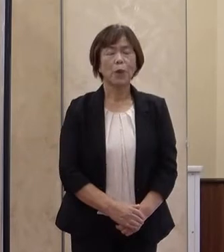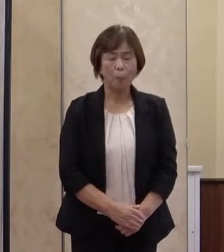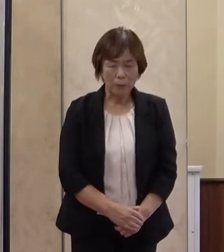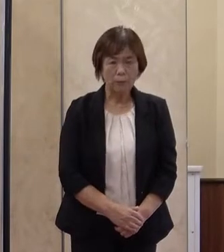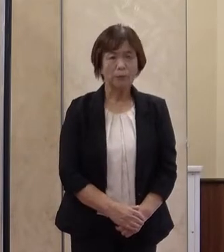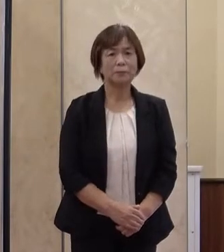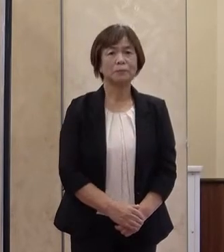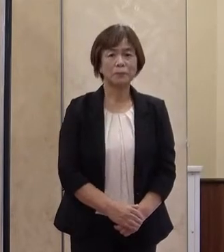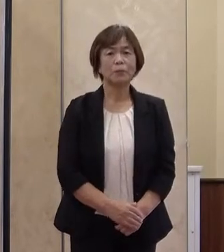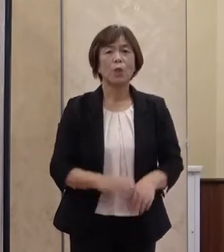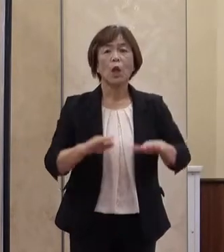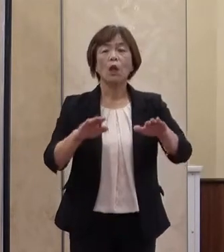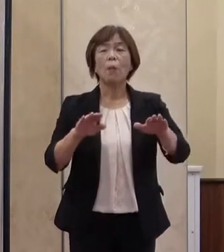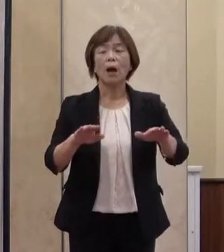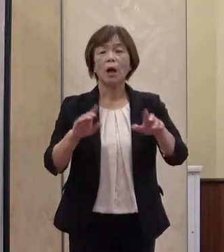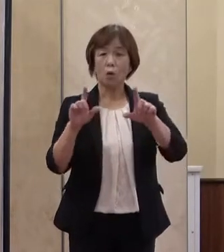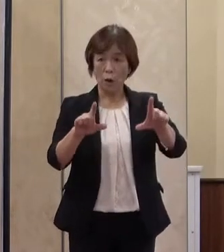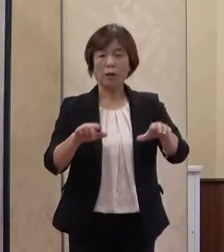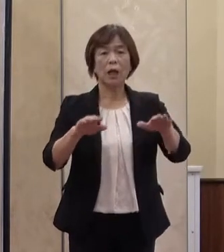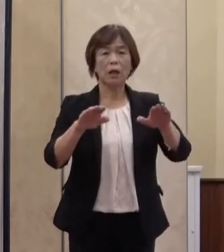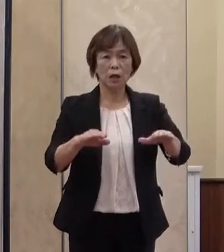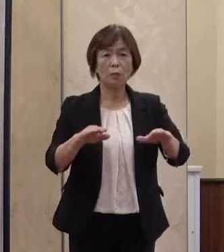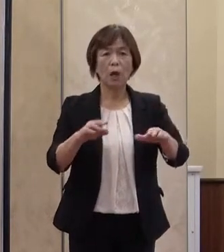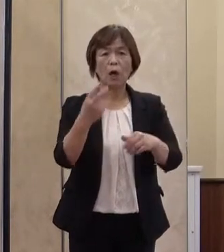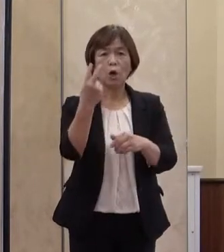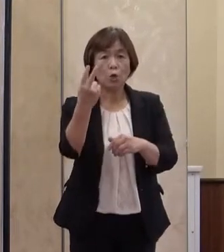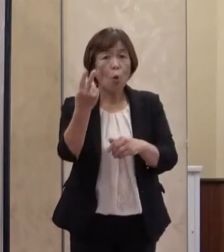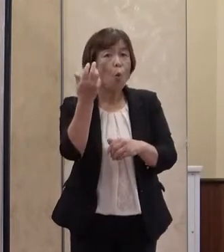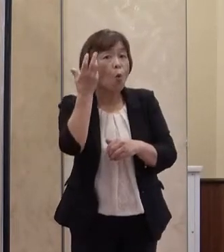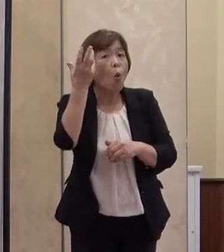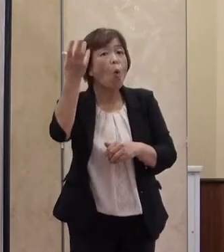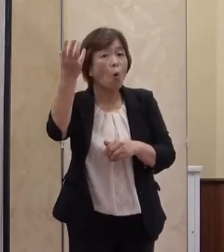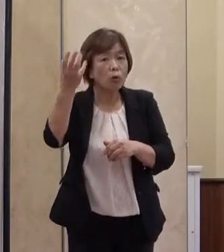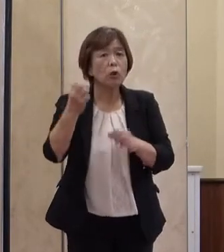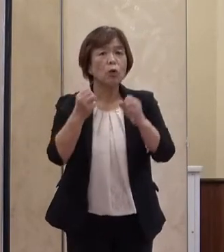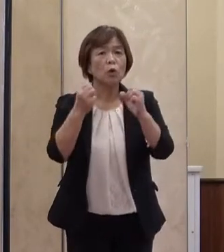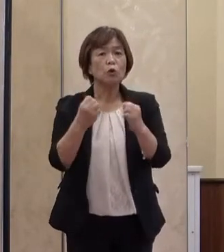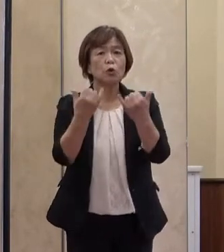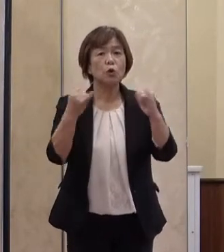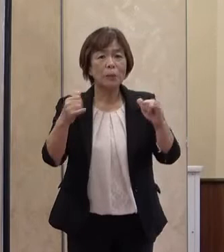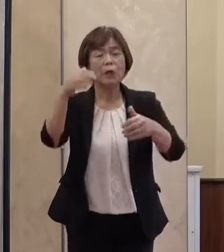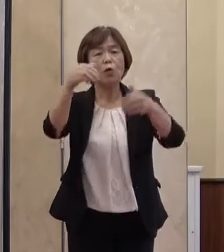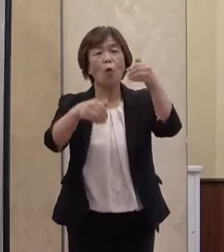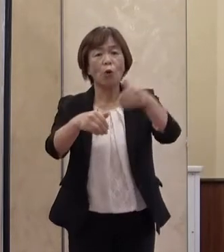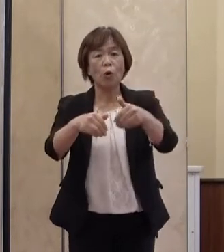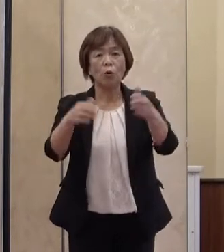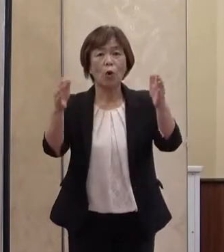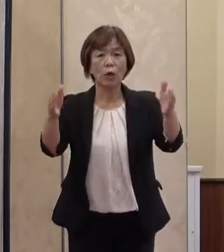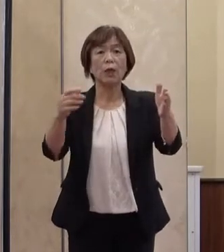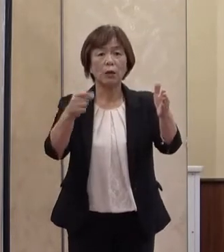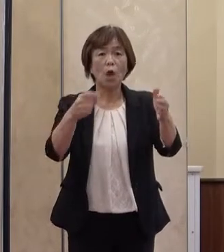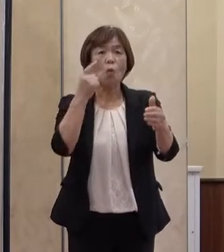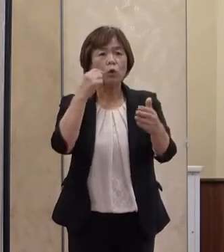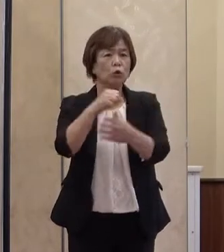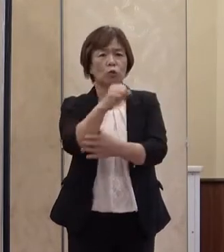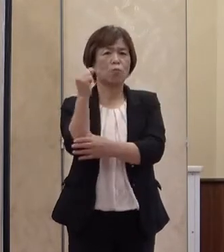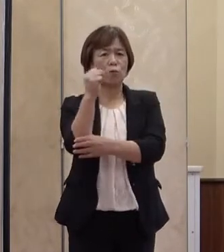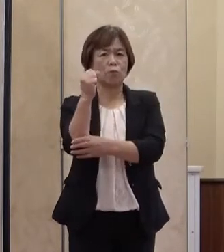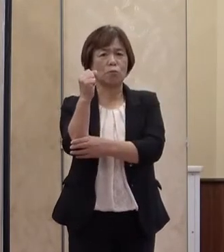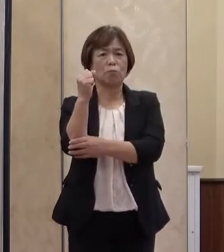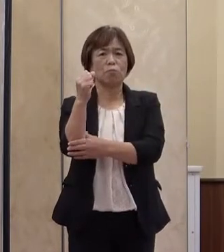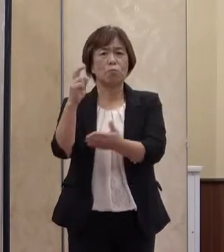まず今現在都構想の住民投票の期間中でもあります。もしこれが、まあ、否決となればもうこれ